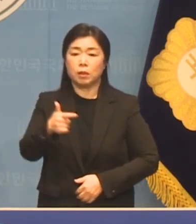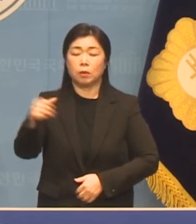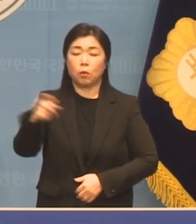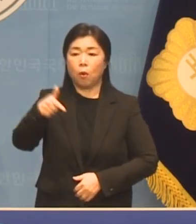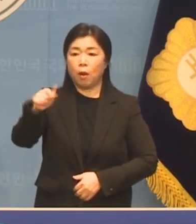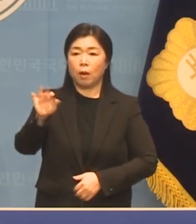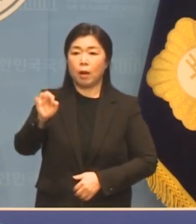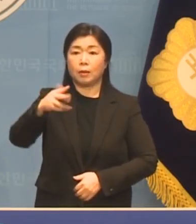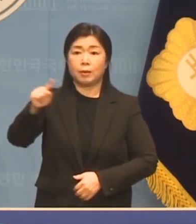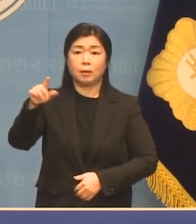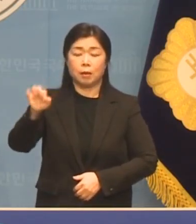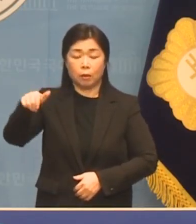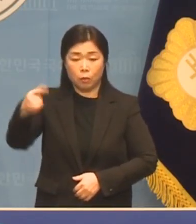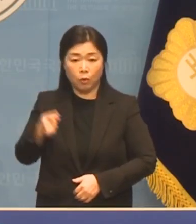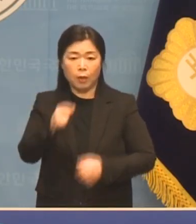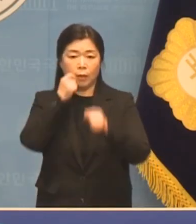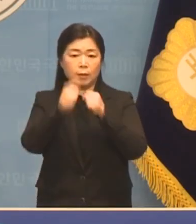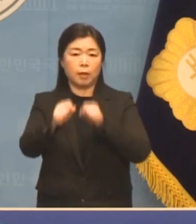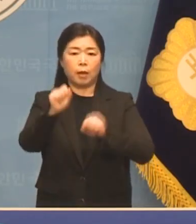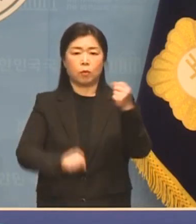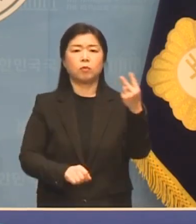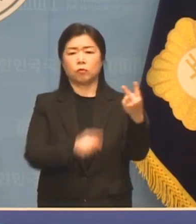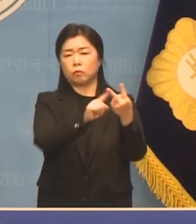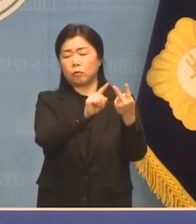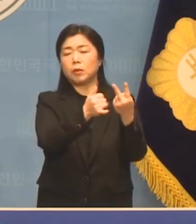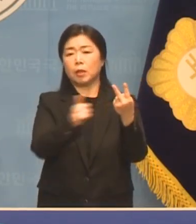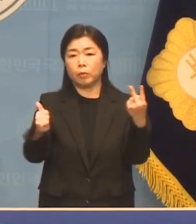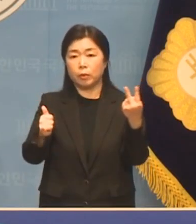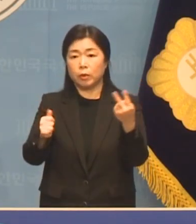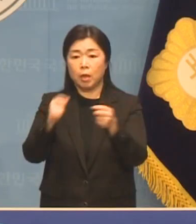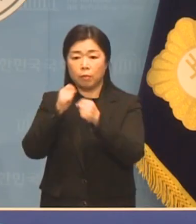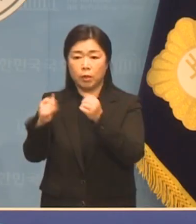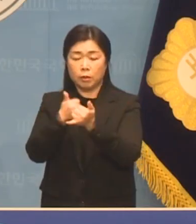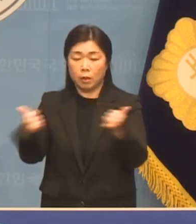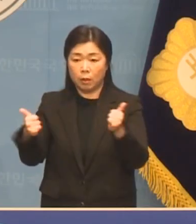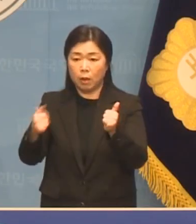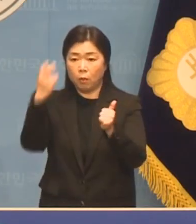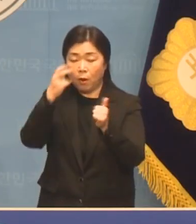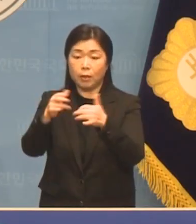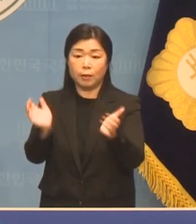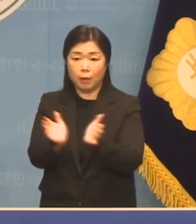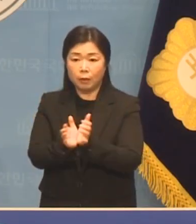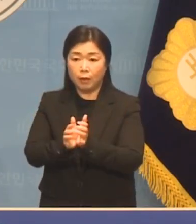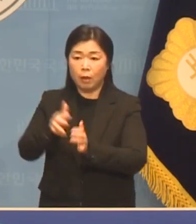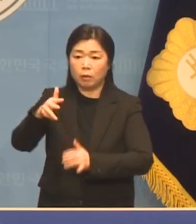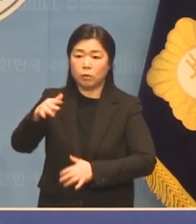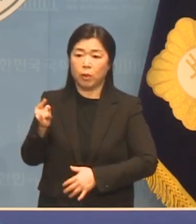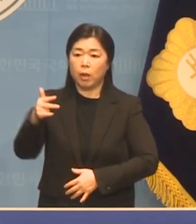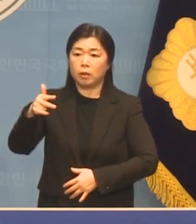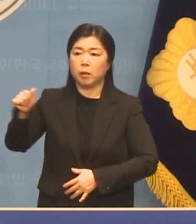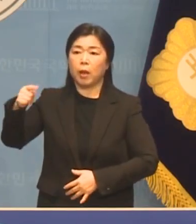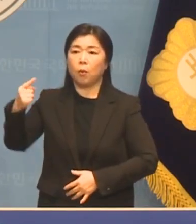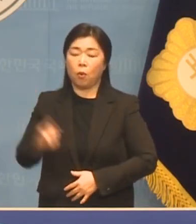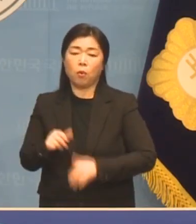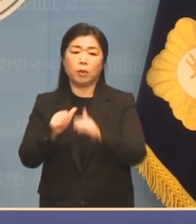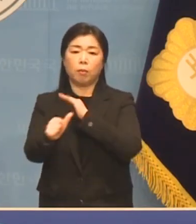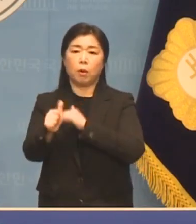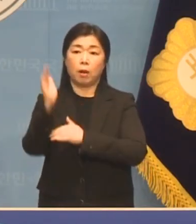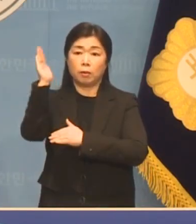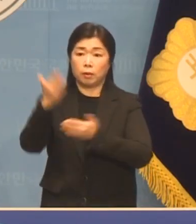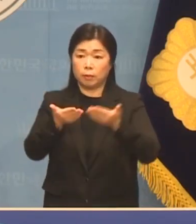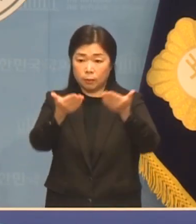강찬고의 사기 행각을 피해자 관리단 최재호 대표가 회견문을